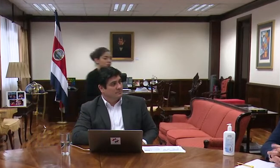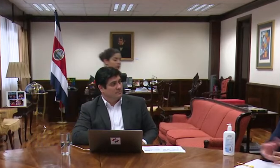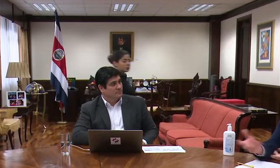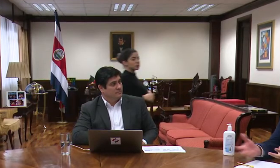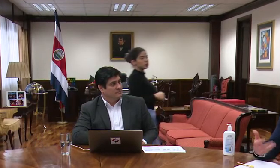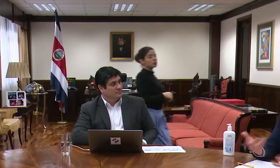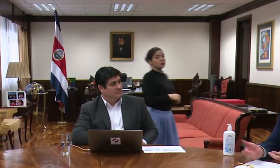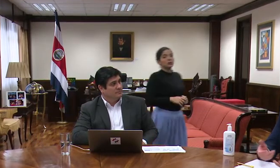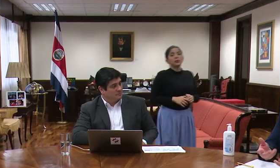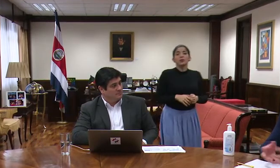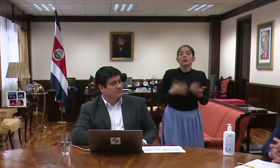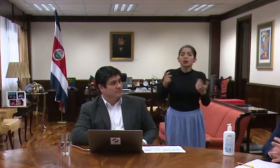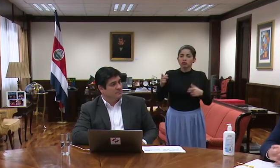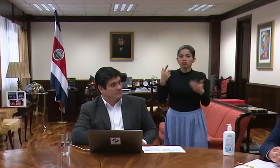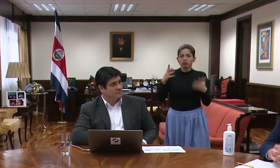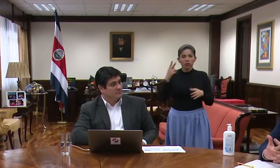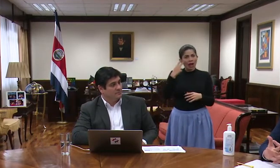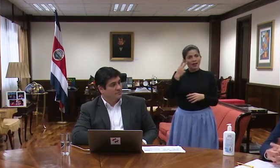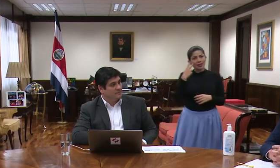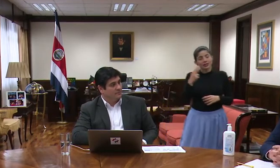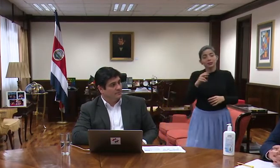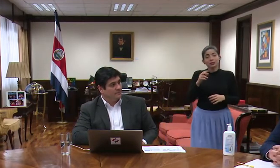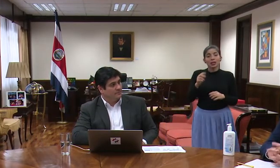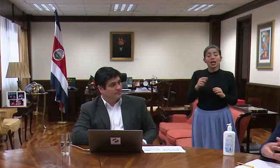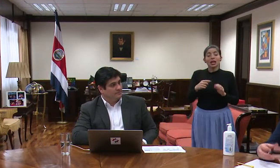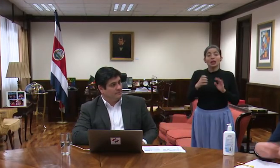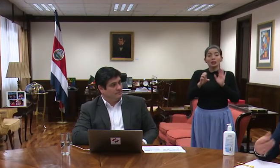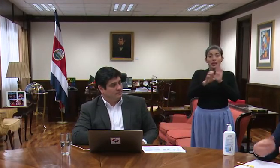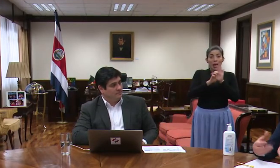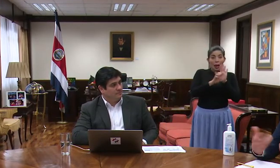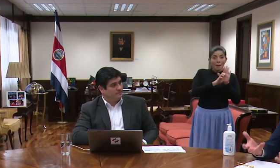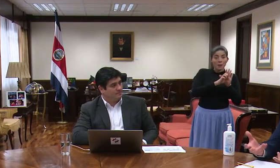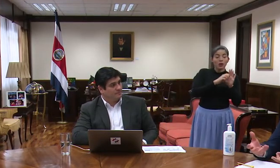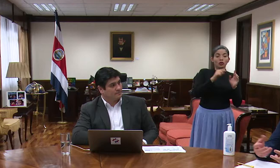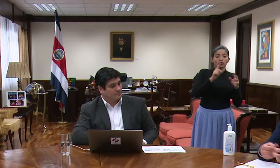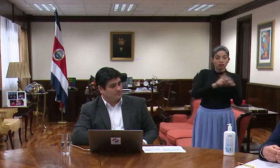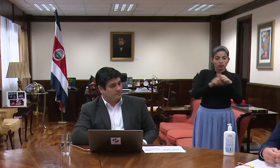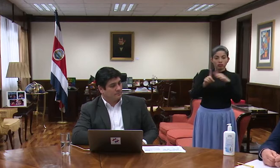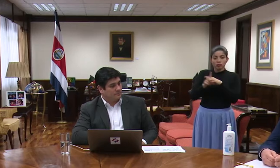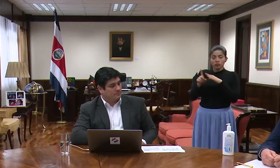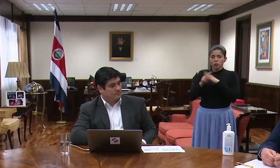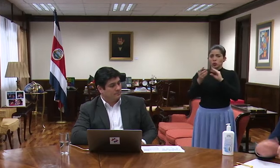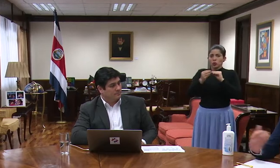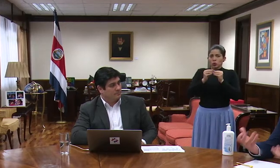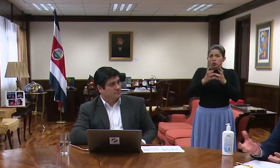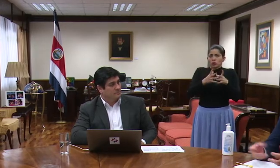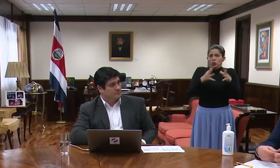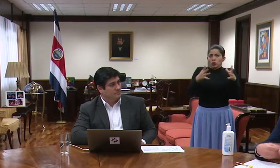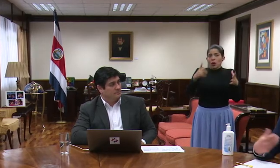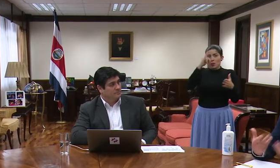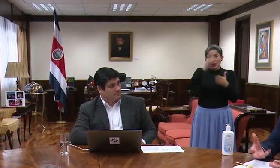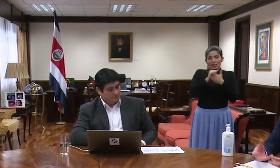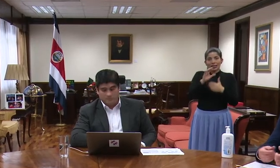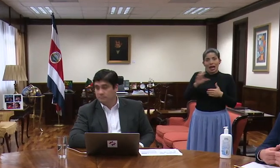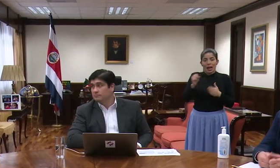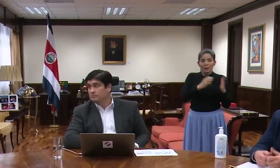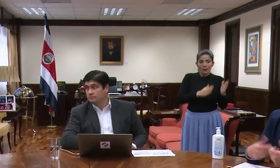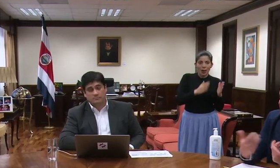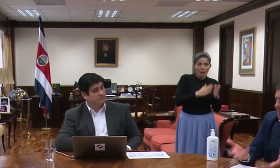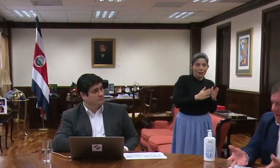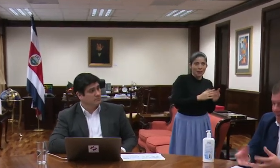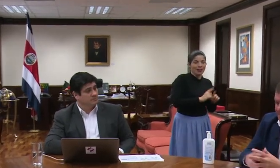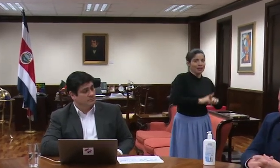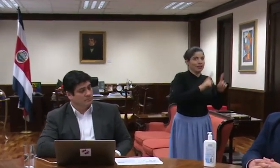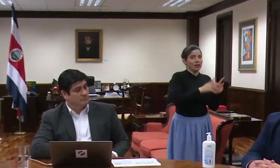bueno, que usted lo ha visto también, ¿verdad? Son escenarios en los cuales hay una cifra importante de casos, de hecho, por eso la caja ha tomado previsiones